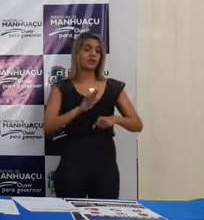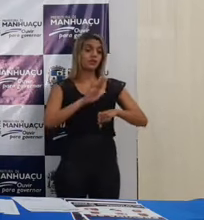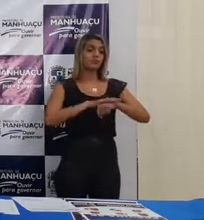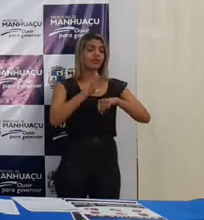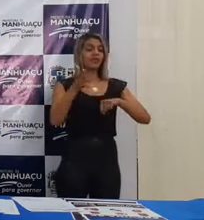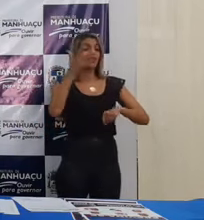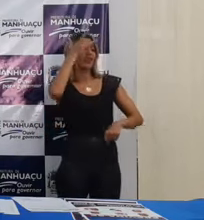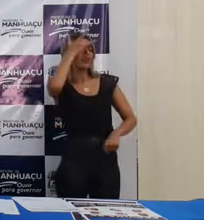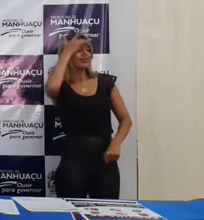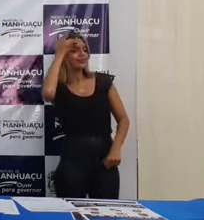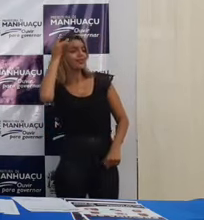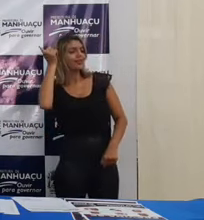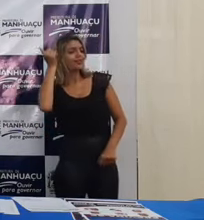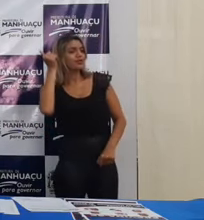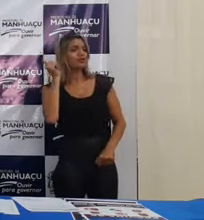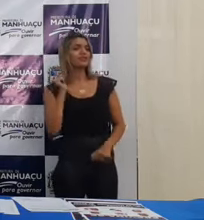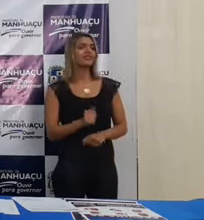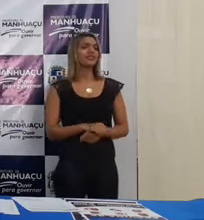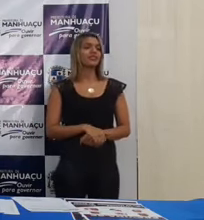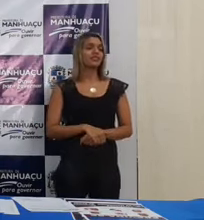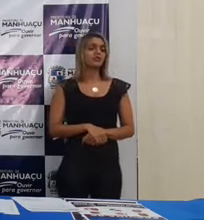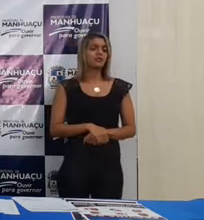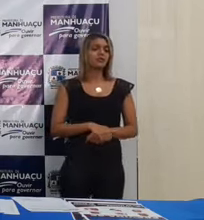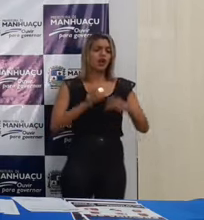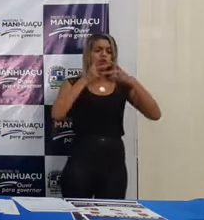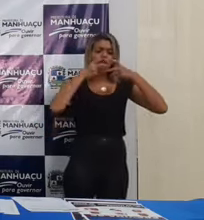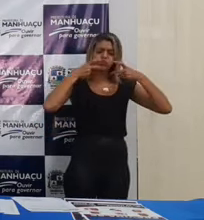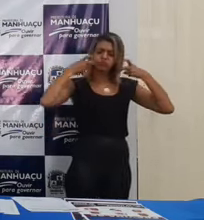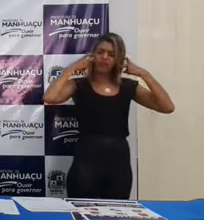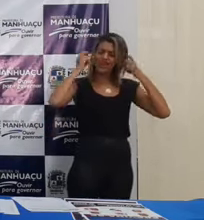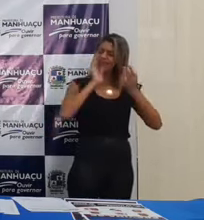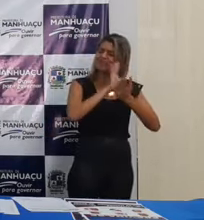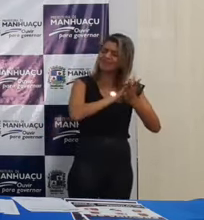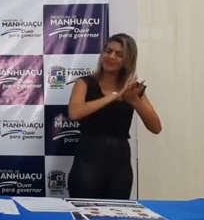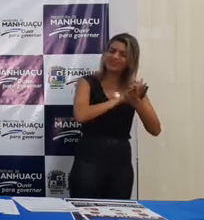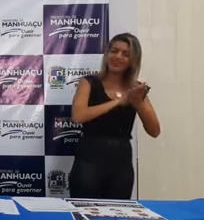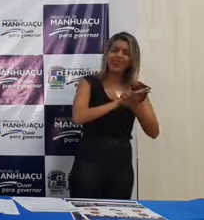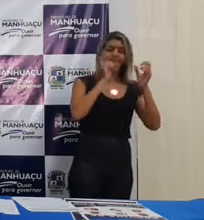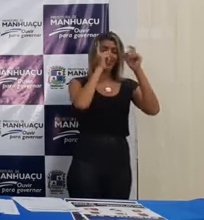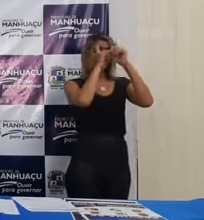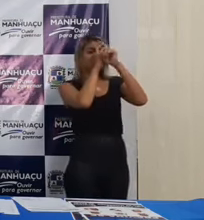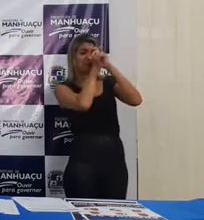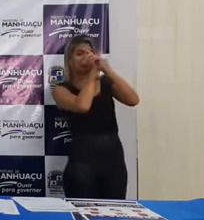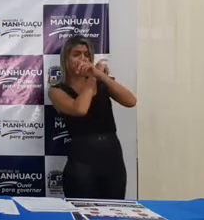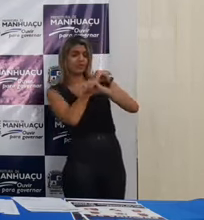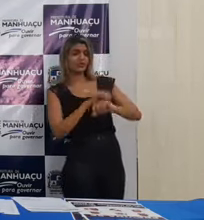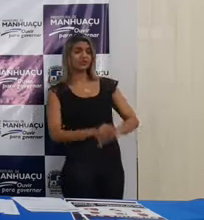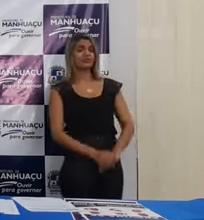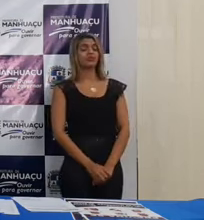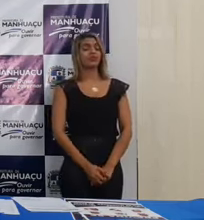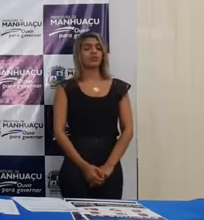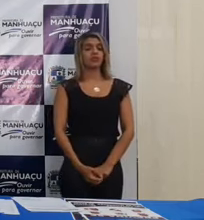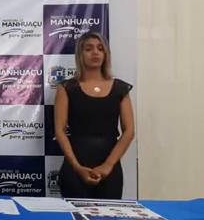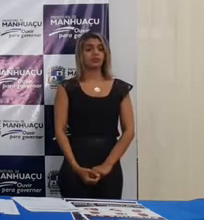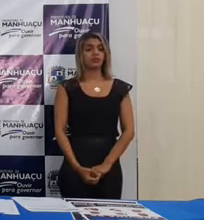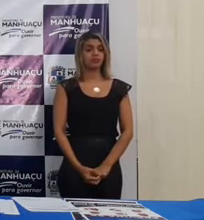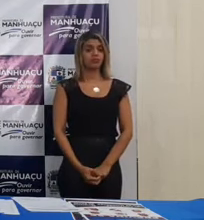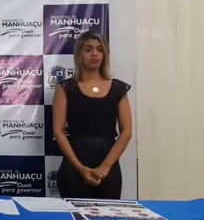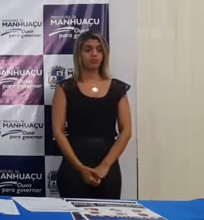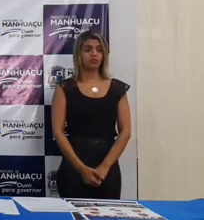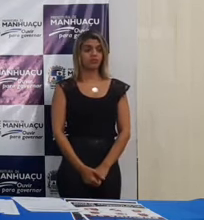obra total para fazer isso sozinho. Nós estamos aí hoje com demanda da saúde, faltando funcionários. Eu estou com demanda